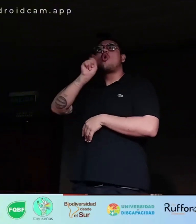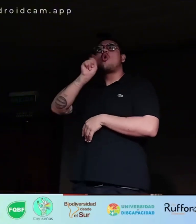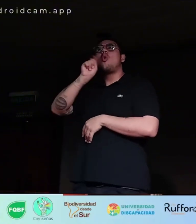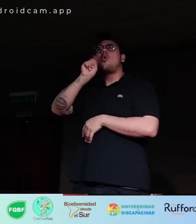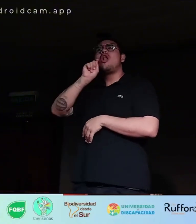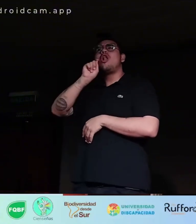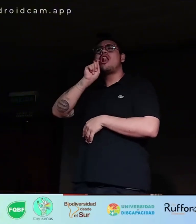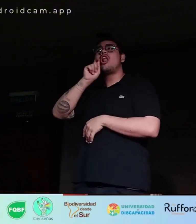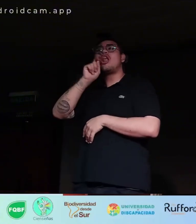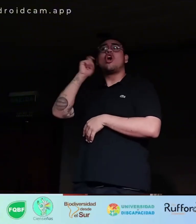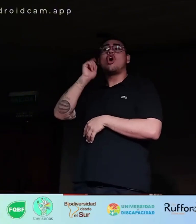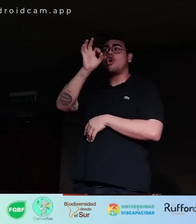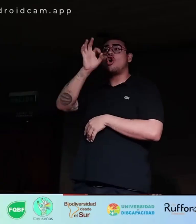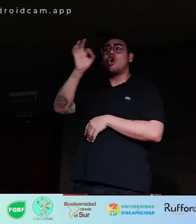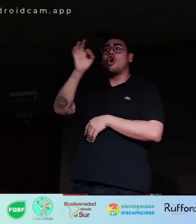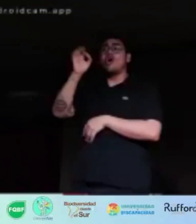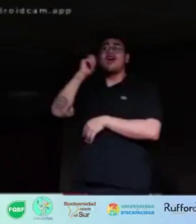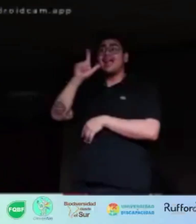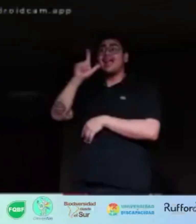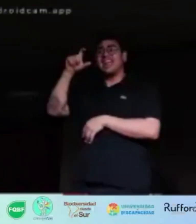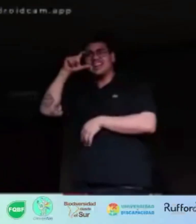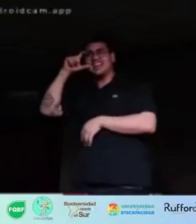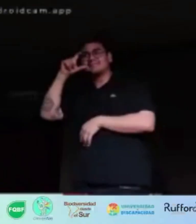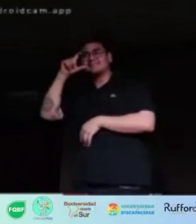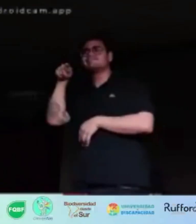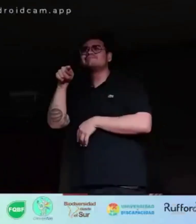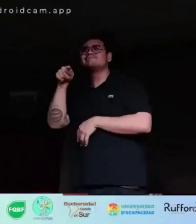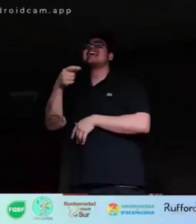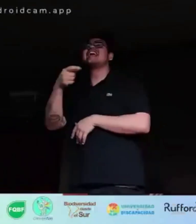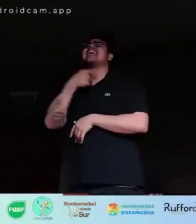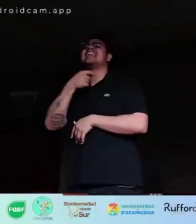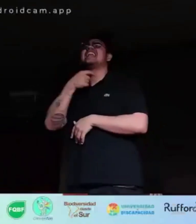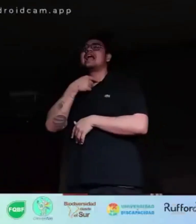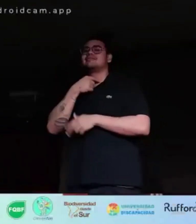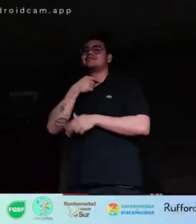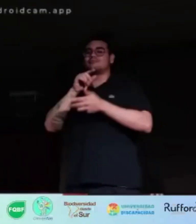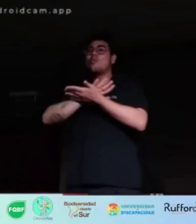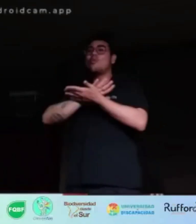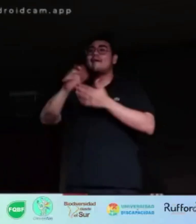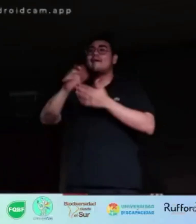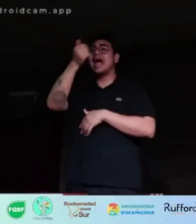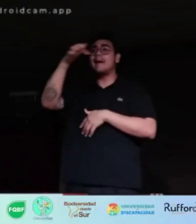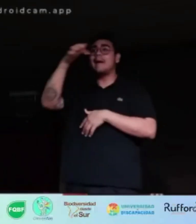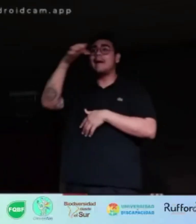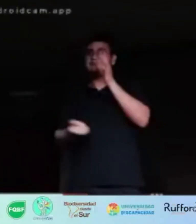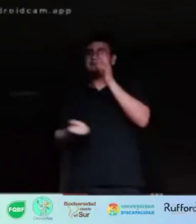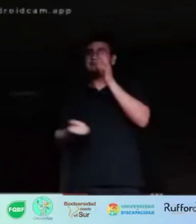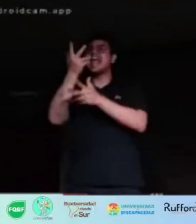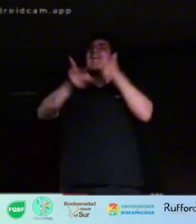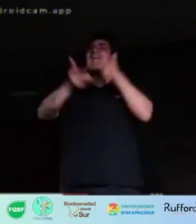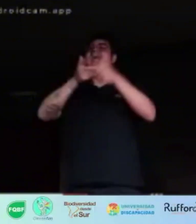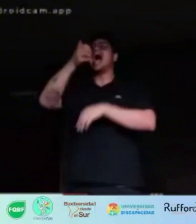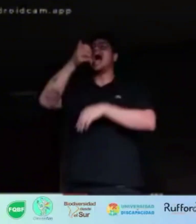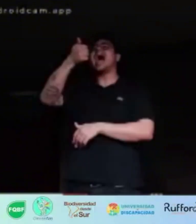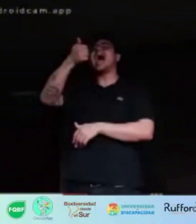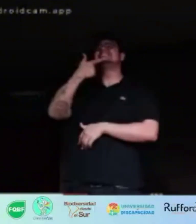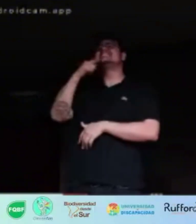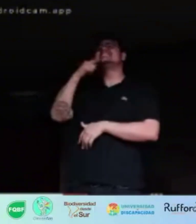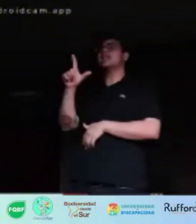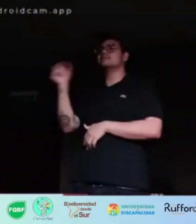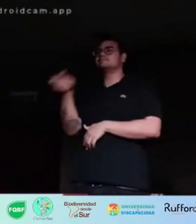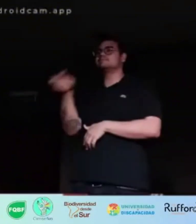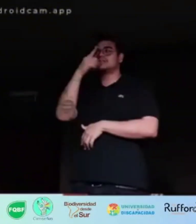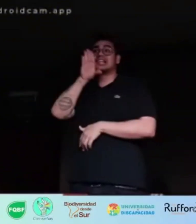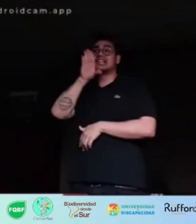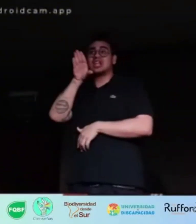2027, porque la complejidad que presenta, digamos, es bastante. Y dije, bueno, si ellos son un montón